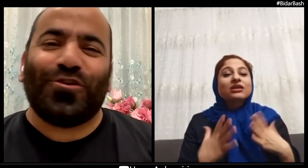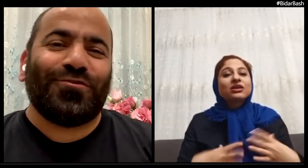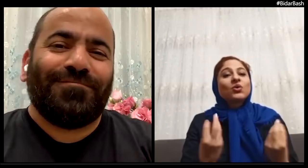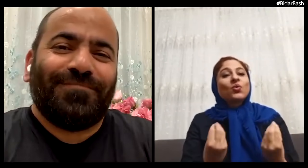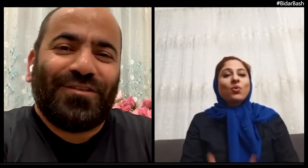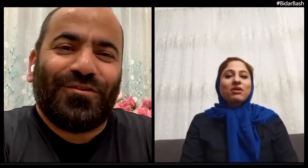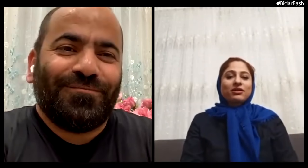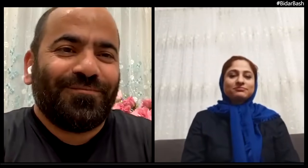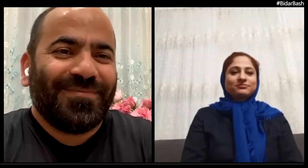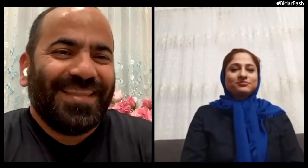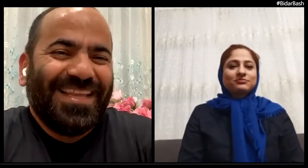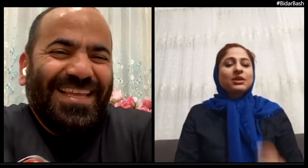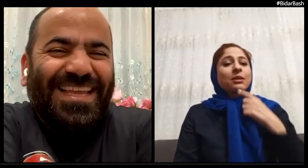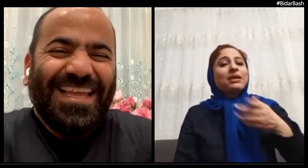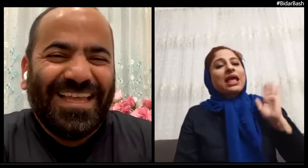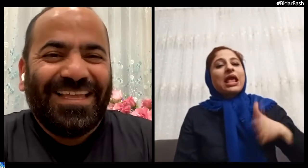خیلی خوشحال شدم بچه هم،